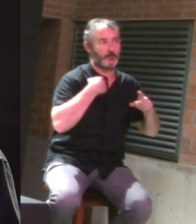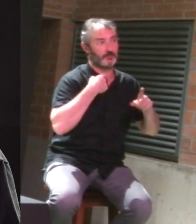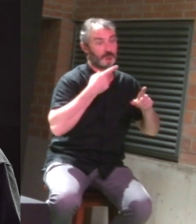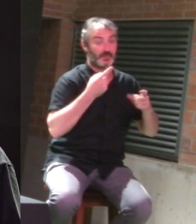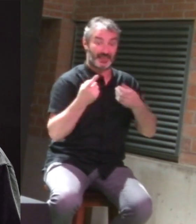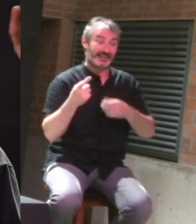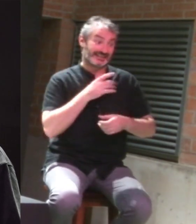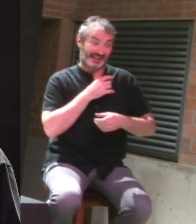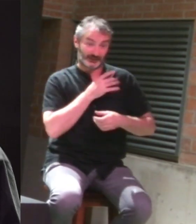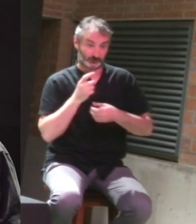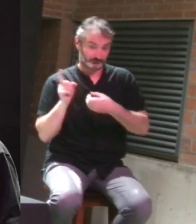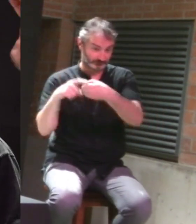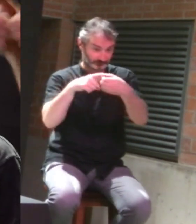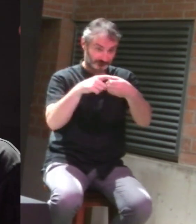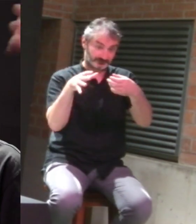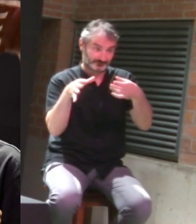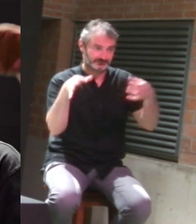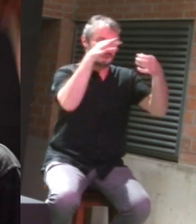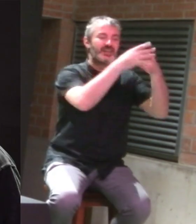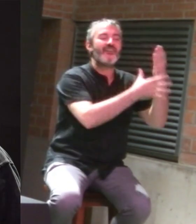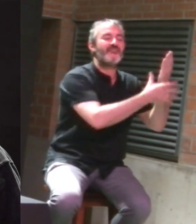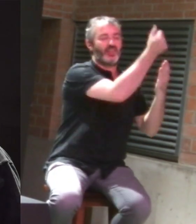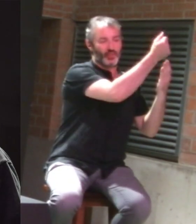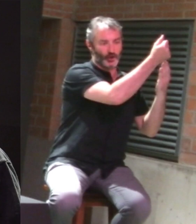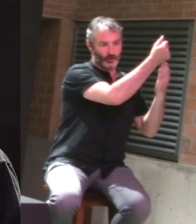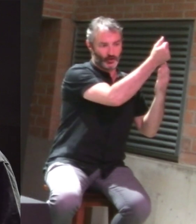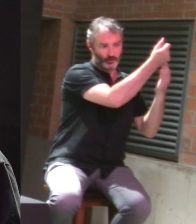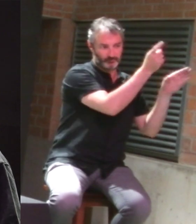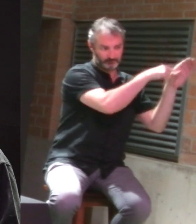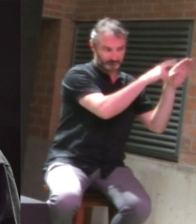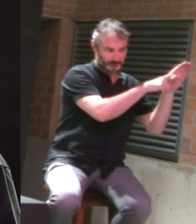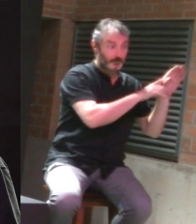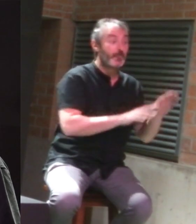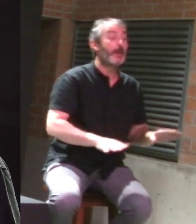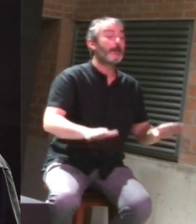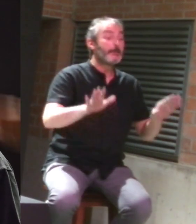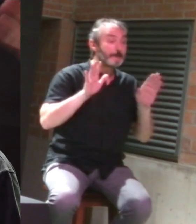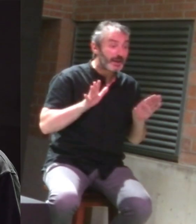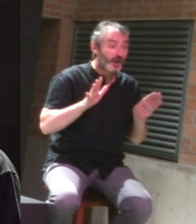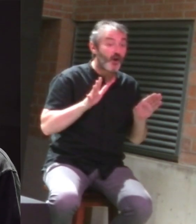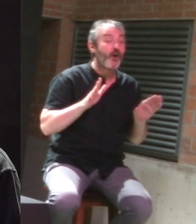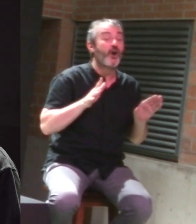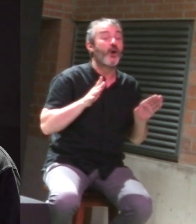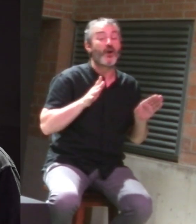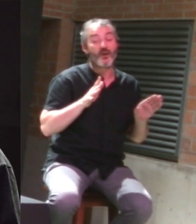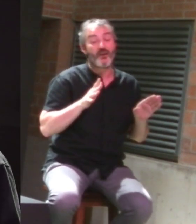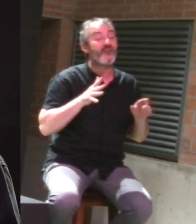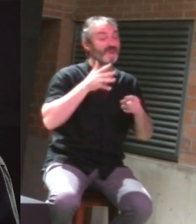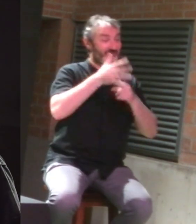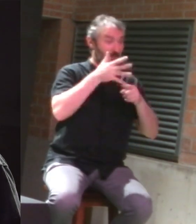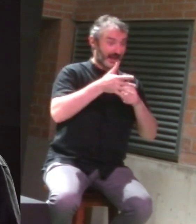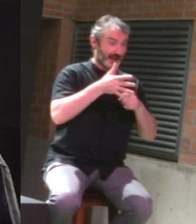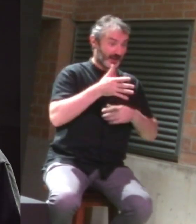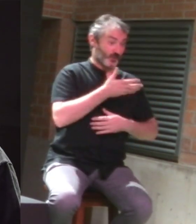la Federación Regional, y fueran abandonando las 3 clases de vapor. Pero, lógicamente, los amos de las fábricas no estaban por